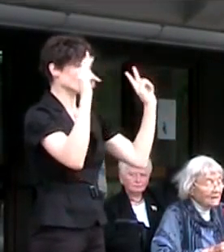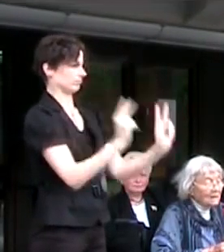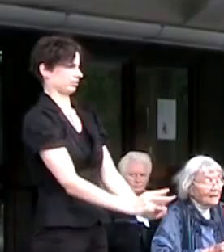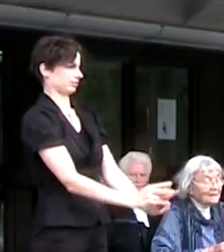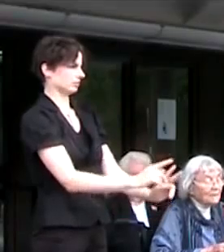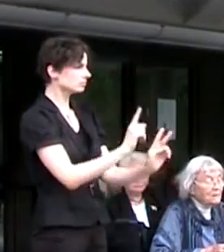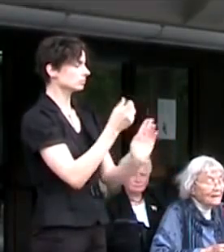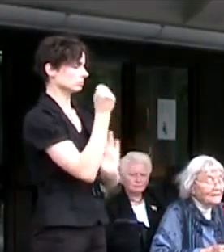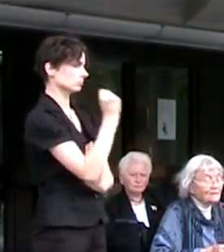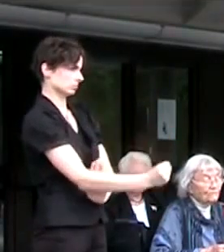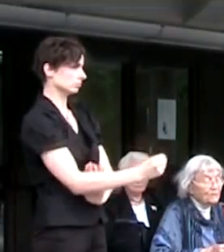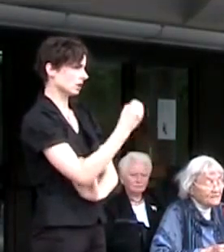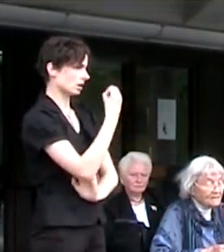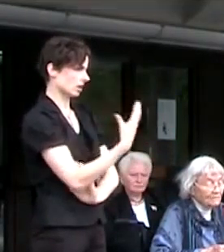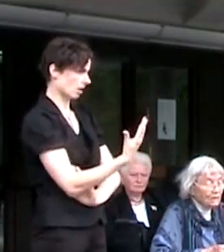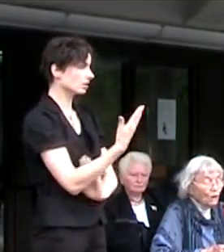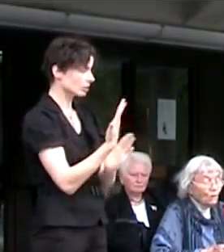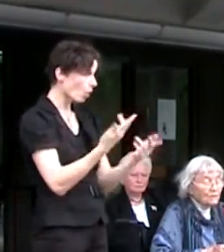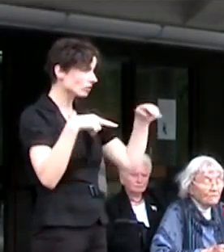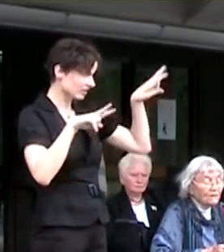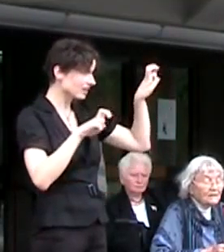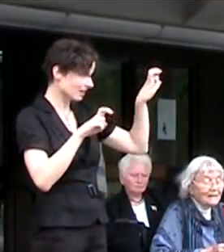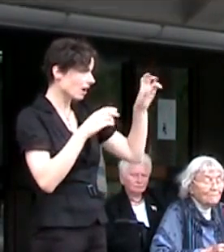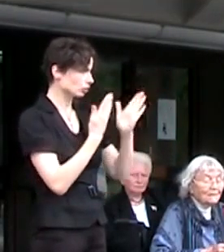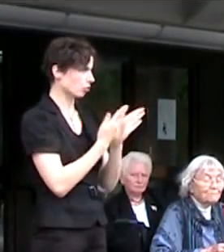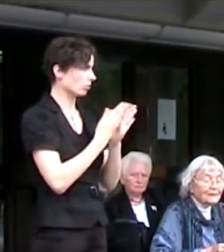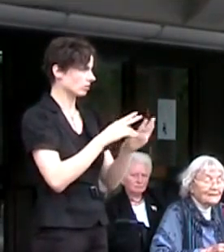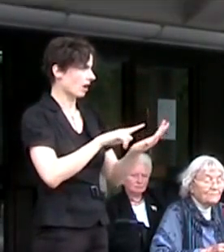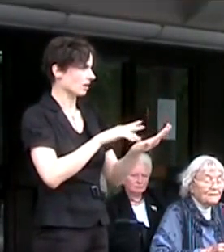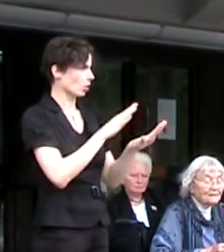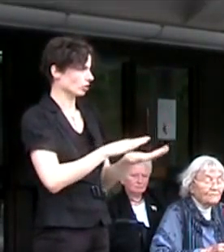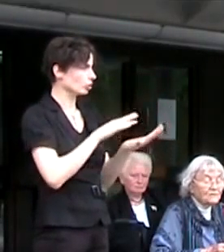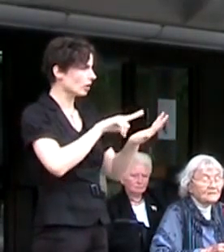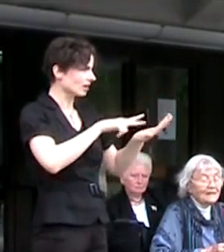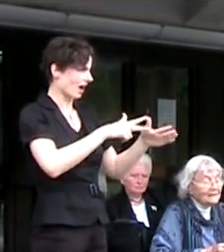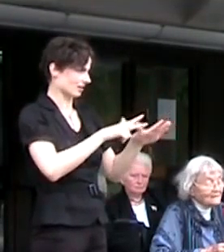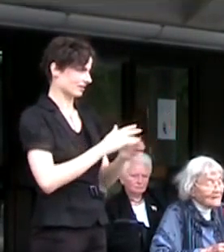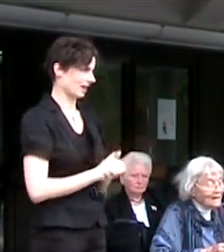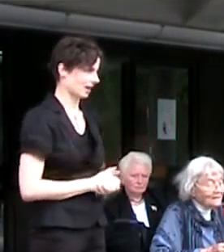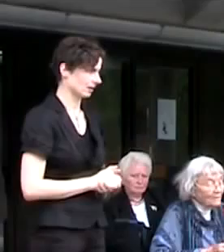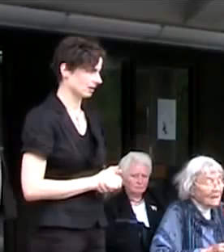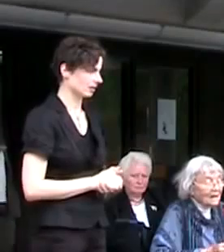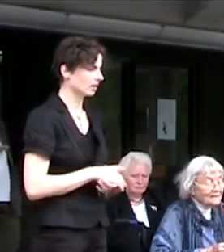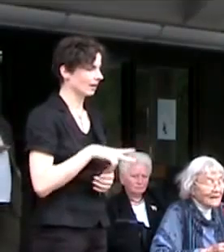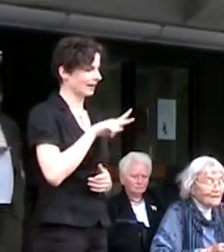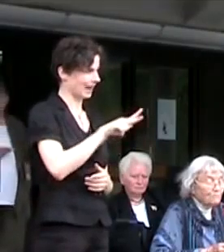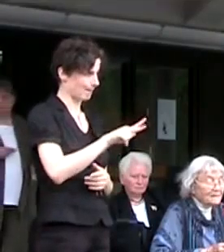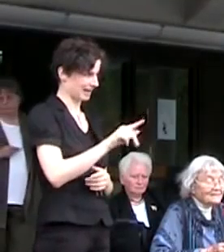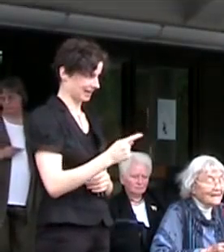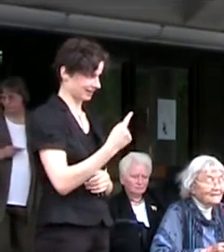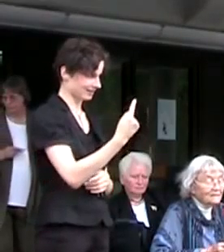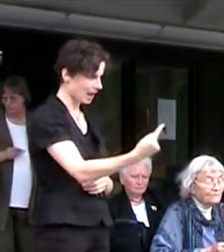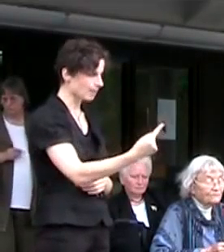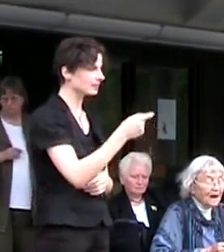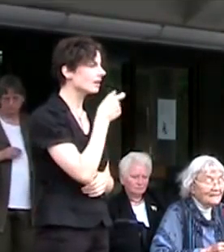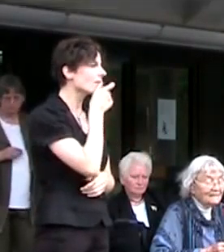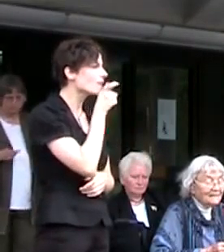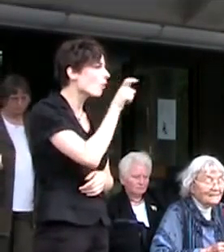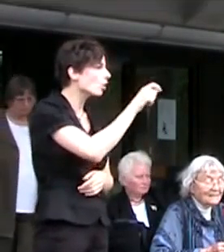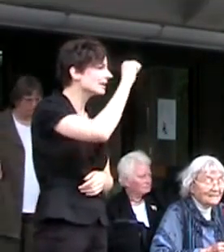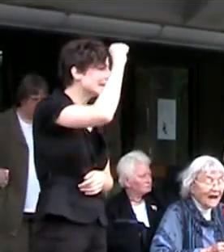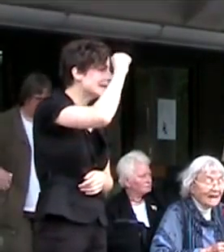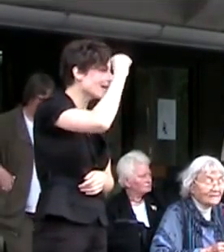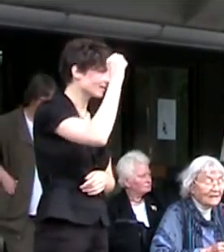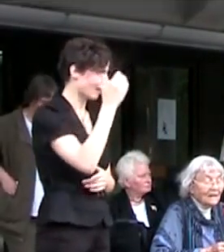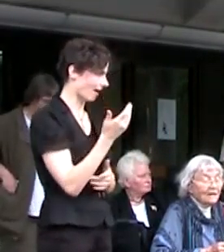Ende. Kreplins Wissen und der von ihm geprägte Begriff des Irreseins in seinen